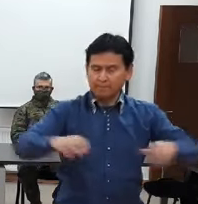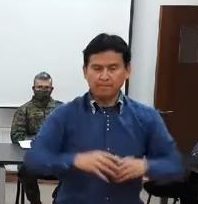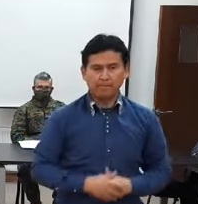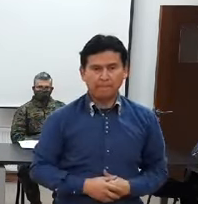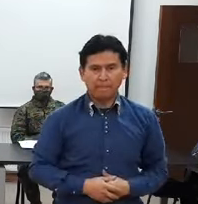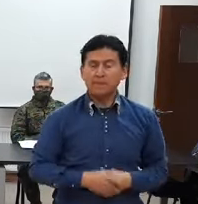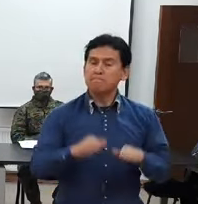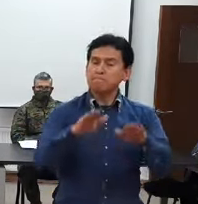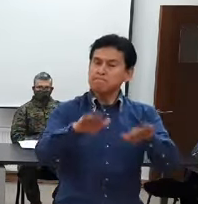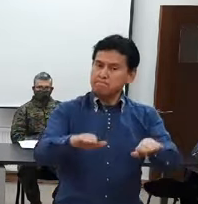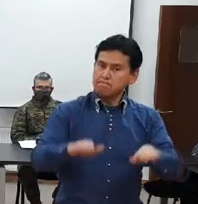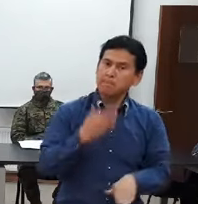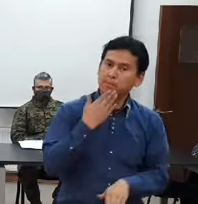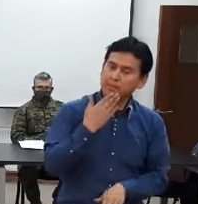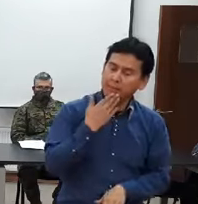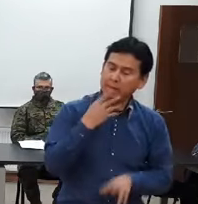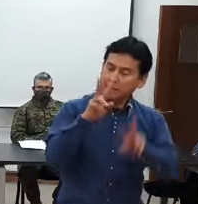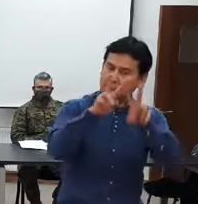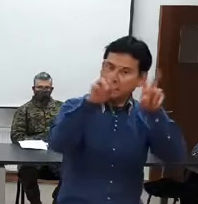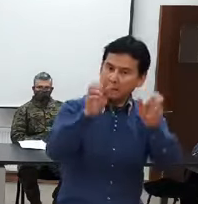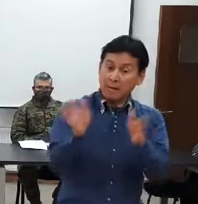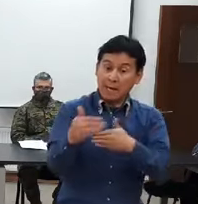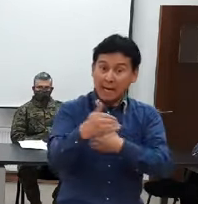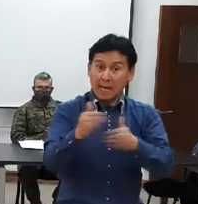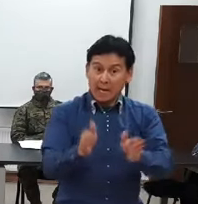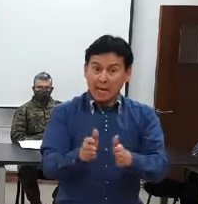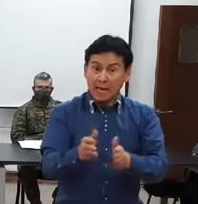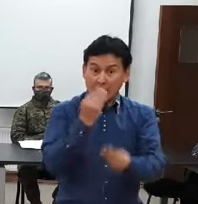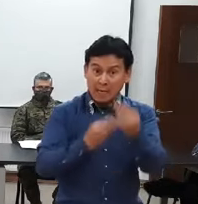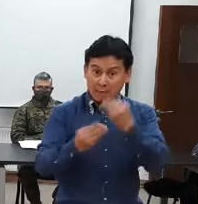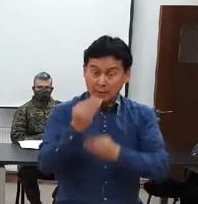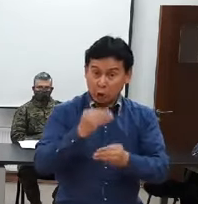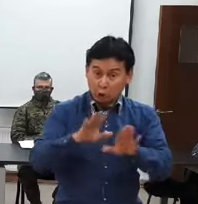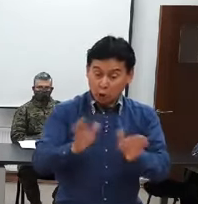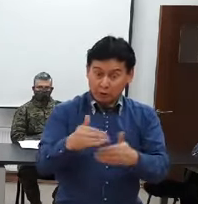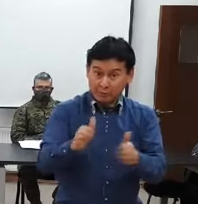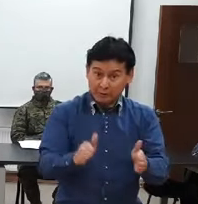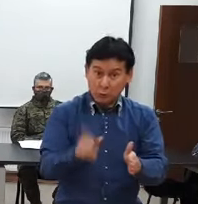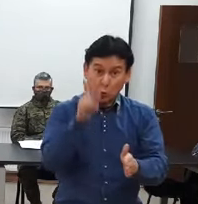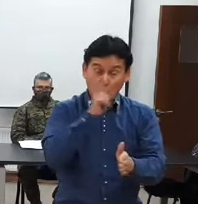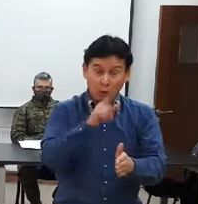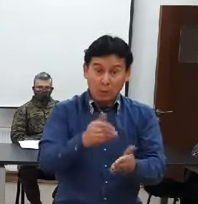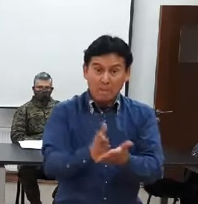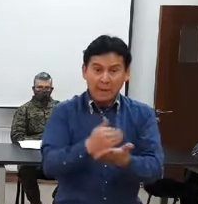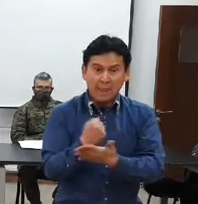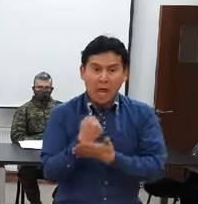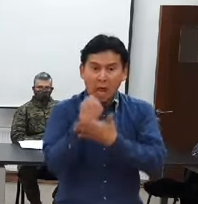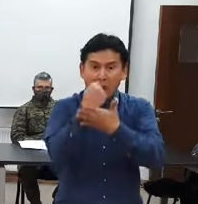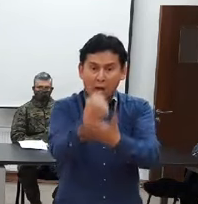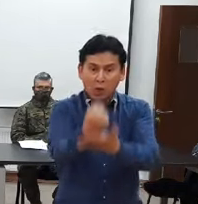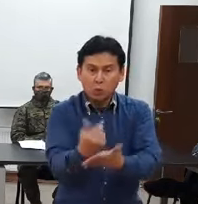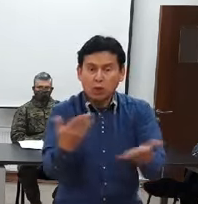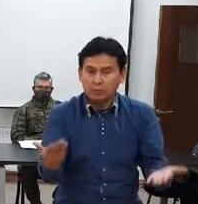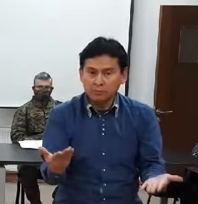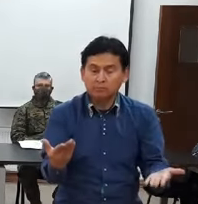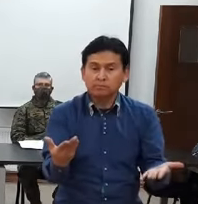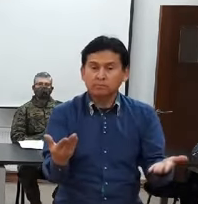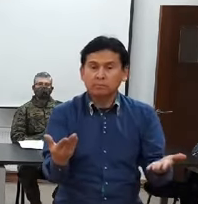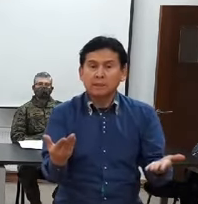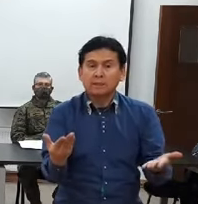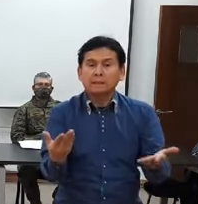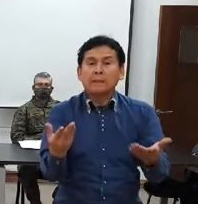Asimismo, también, y respecto de las canastas familiares de este último plan de ayuda, que son las que se canalizan a